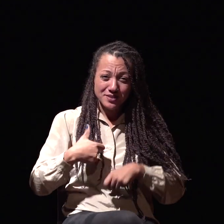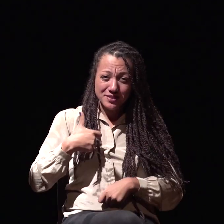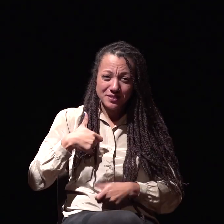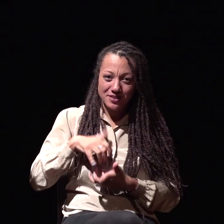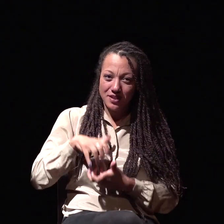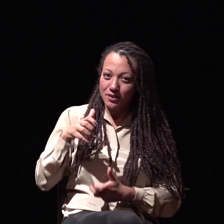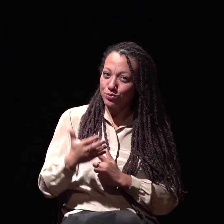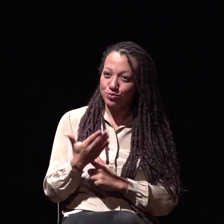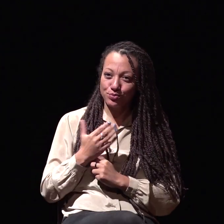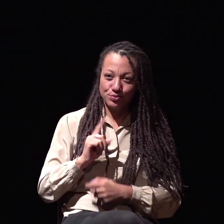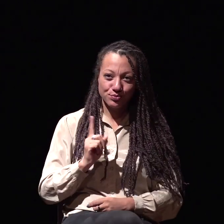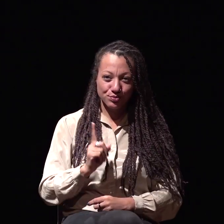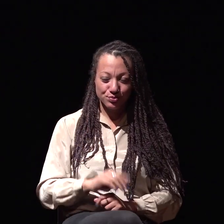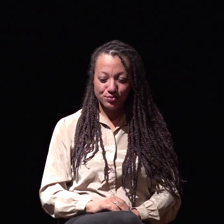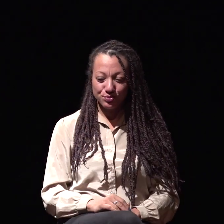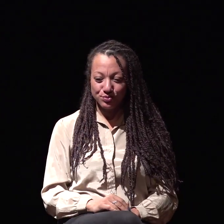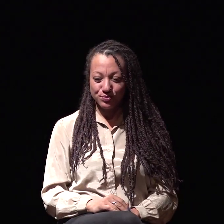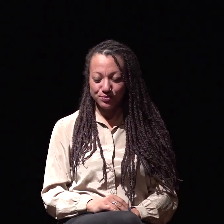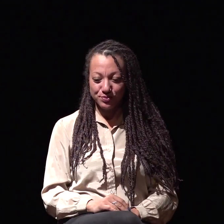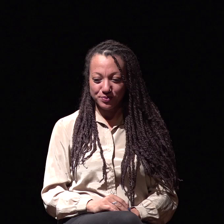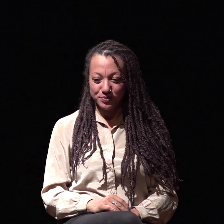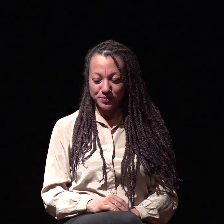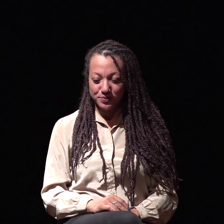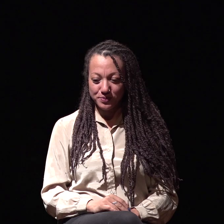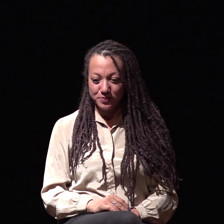não ajuda.